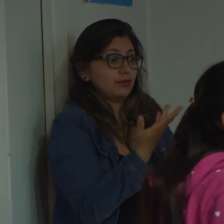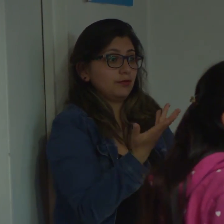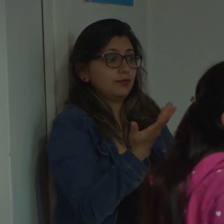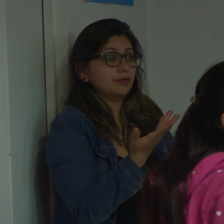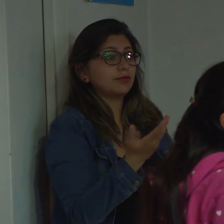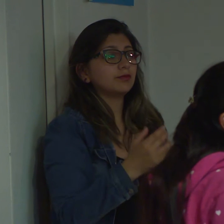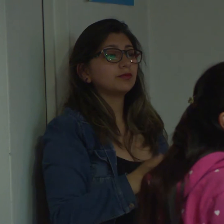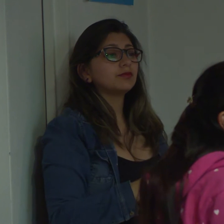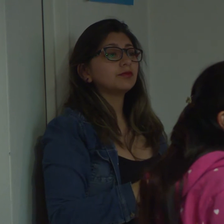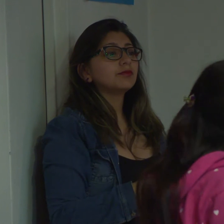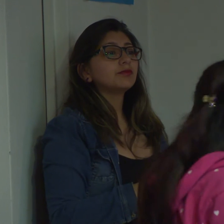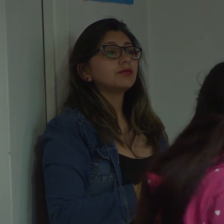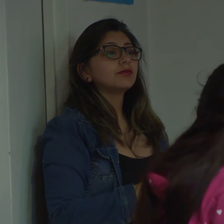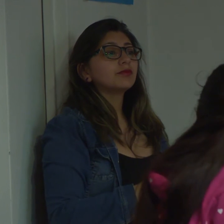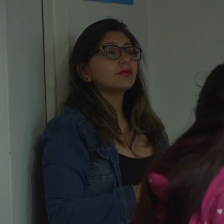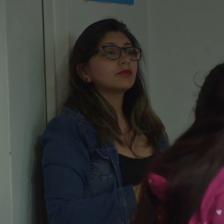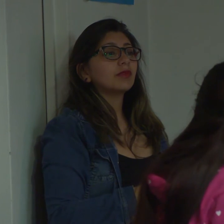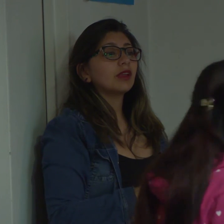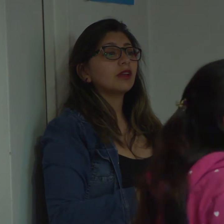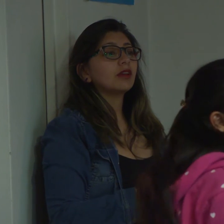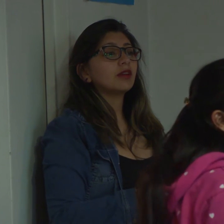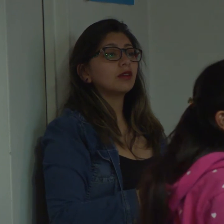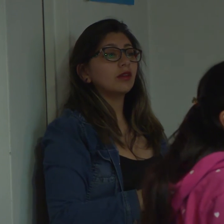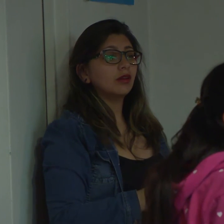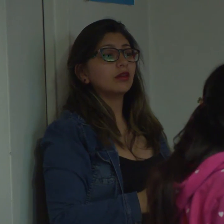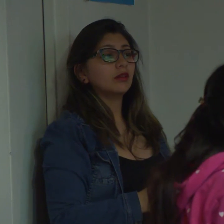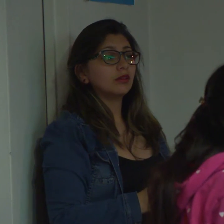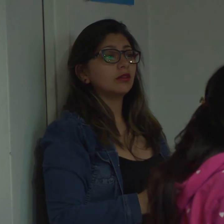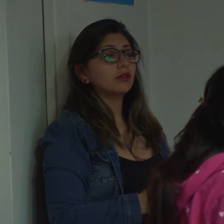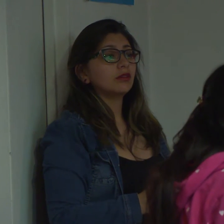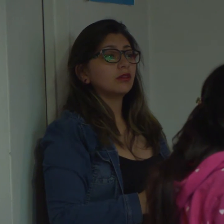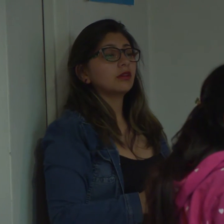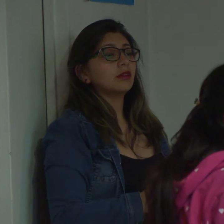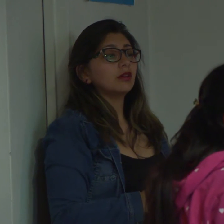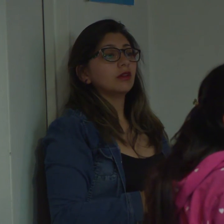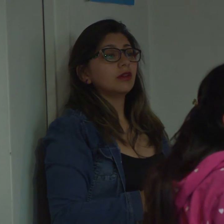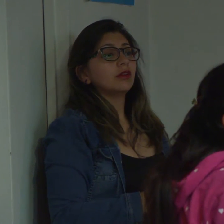con otro grupo y hablamos sobre eso, sobre las características. Sobre las